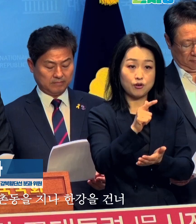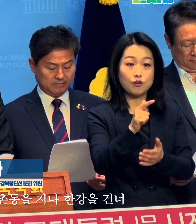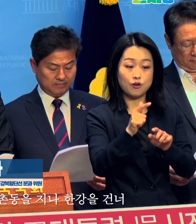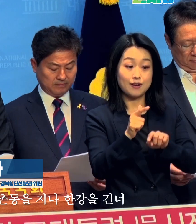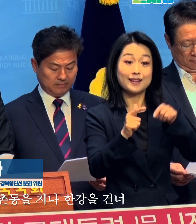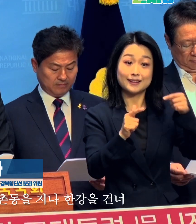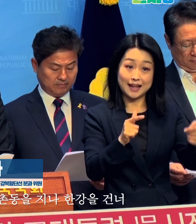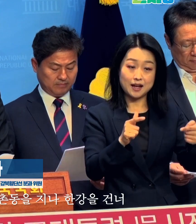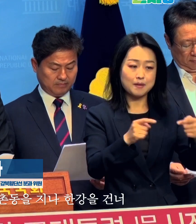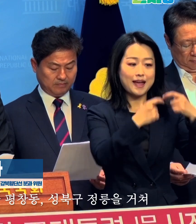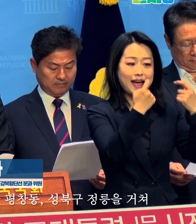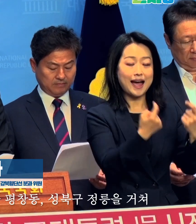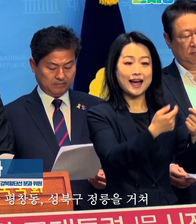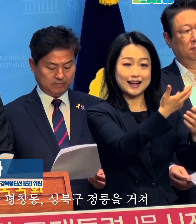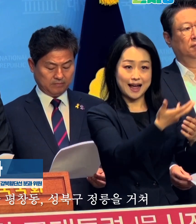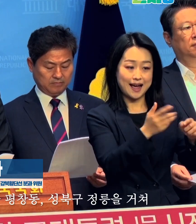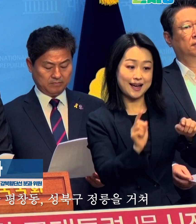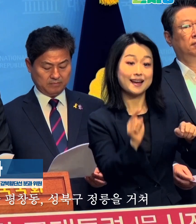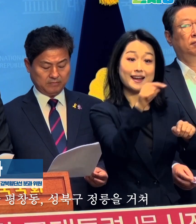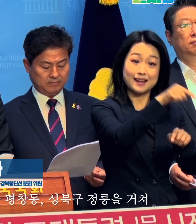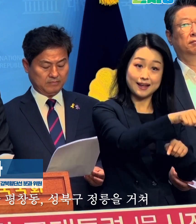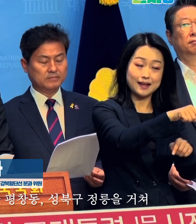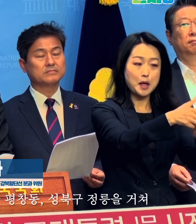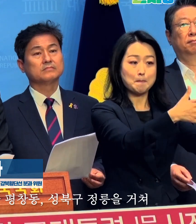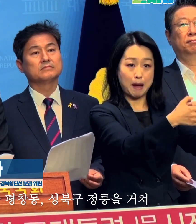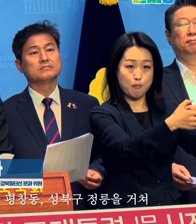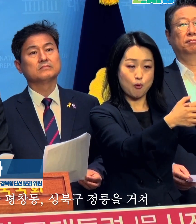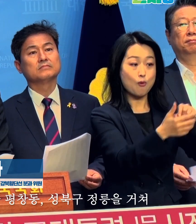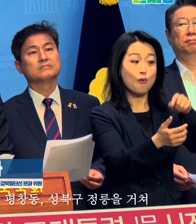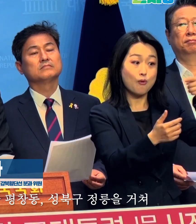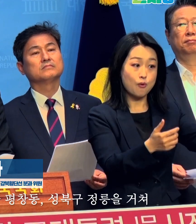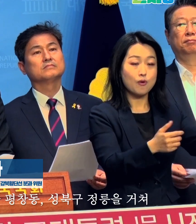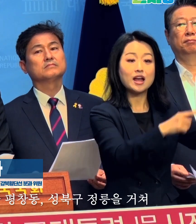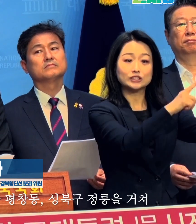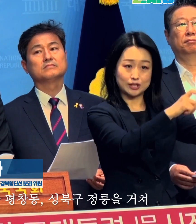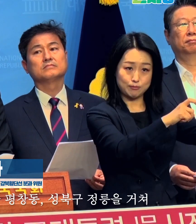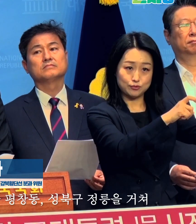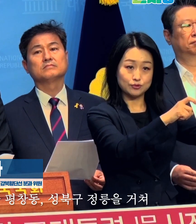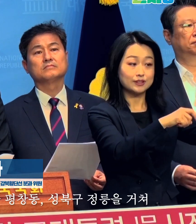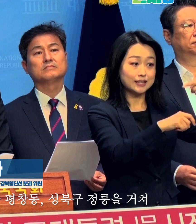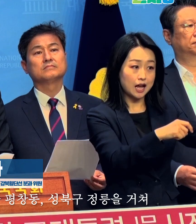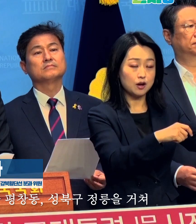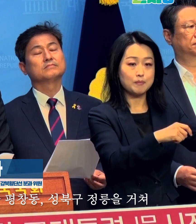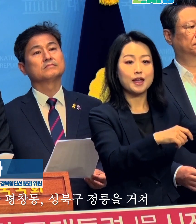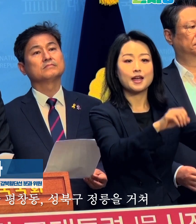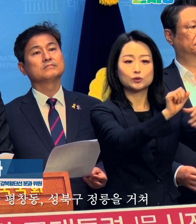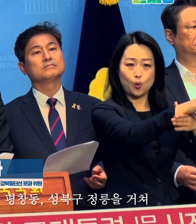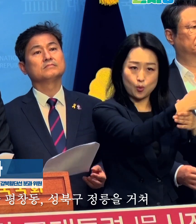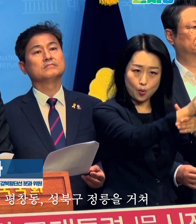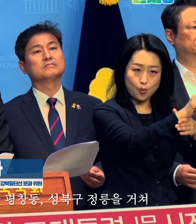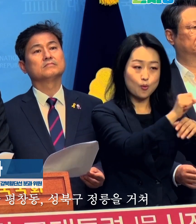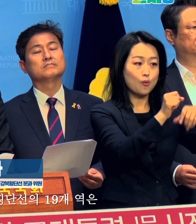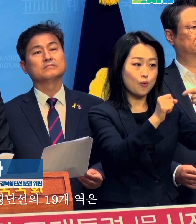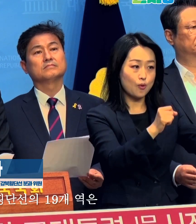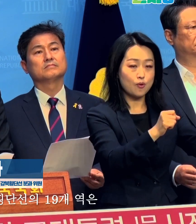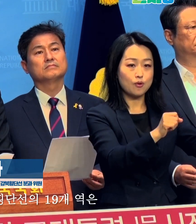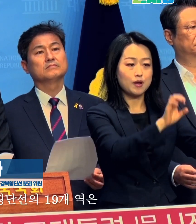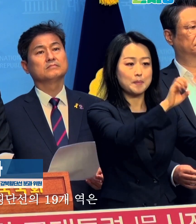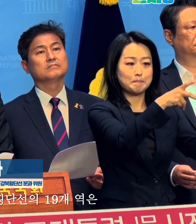지나 한강을 건너 마포 월드컵 경기장, 서대문구, 종로 평창동, 성북구 정릉을